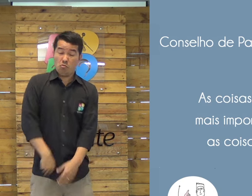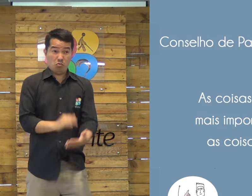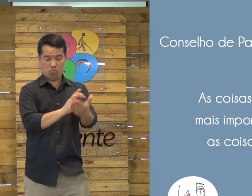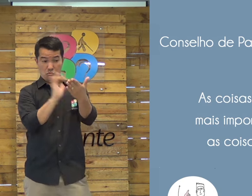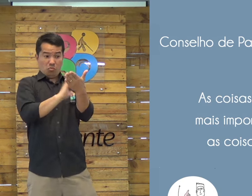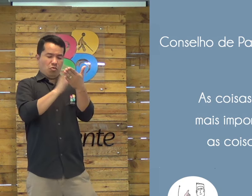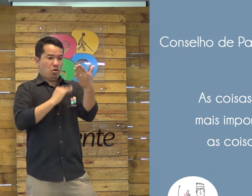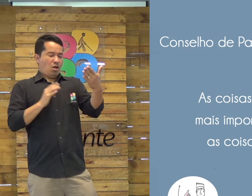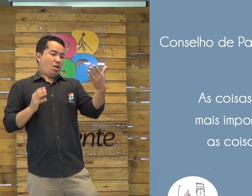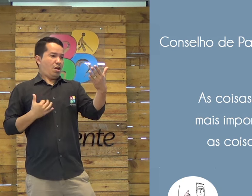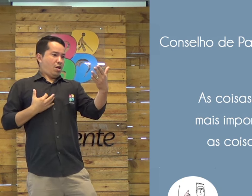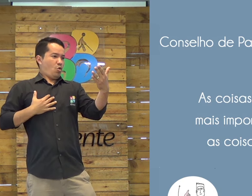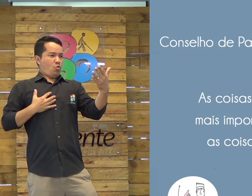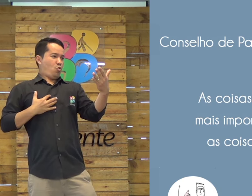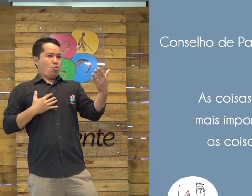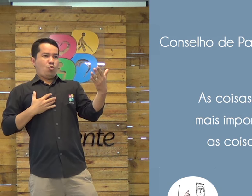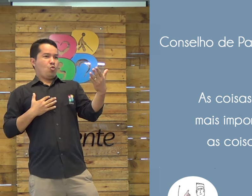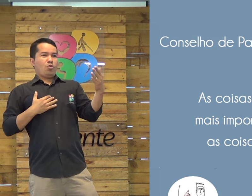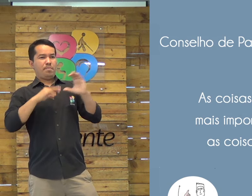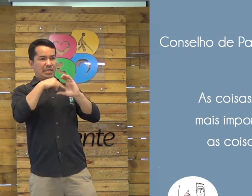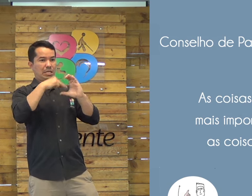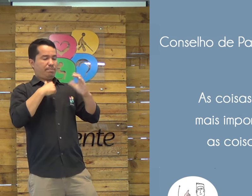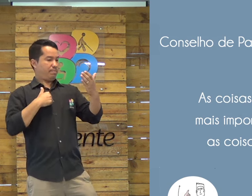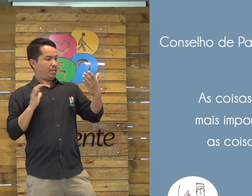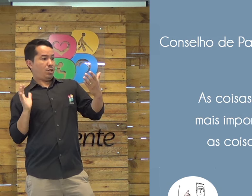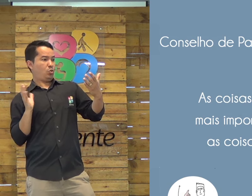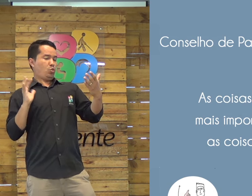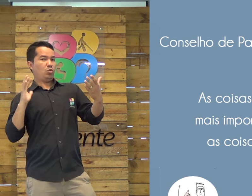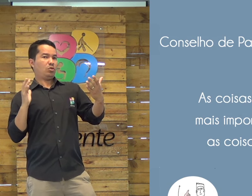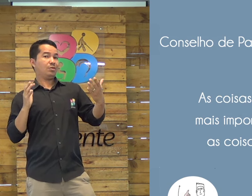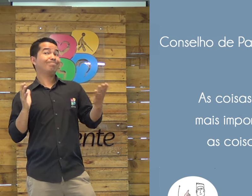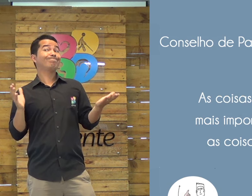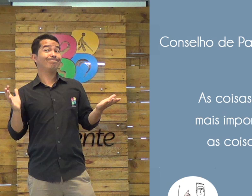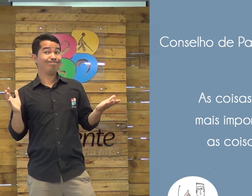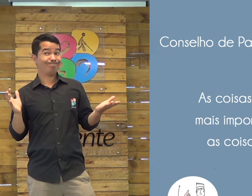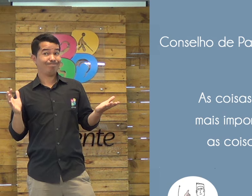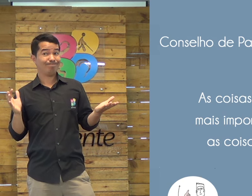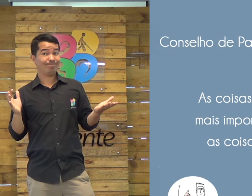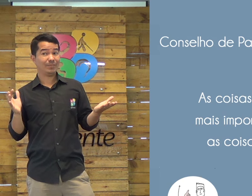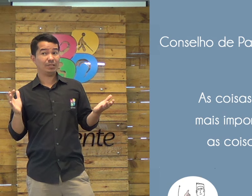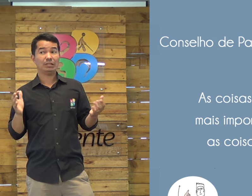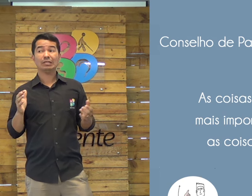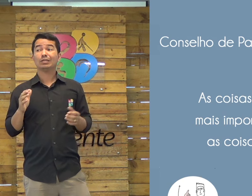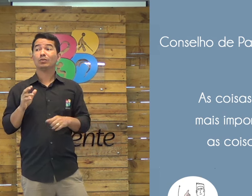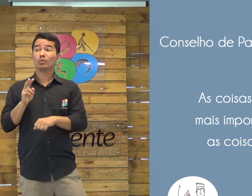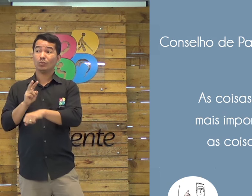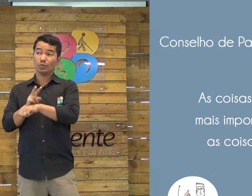Ou pai, não, quero ver, a gente vai no celular, já posso mexer. Olha que legal, olha isso, olha que eu vou mandar mensagem.